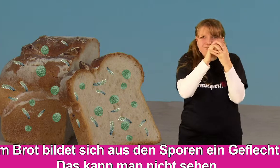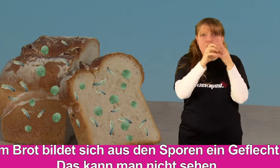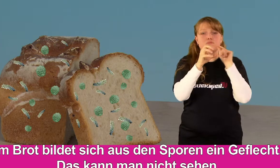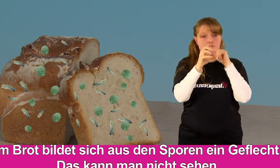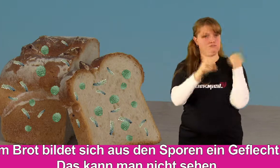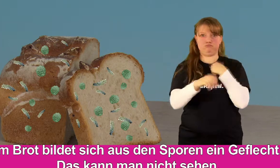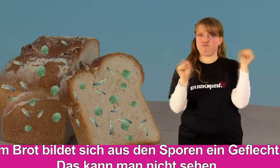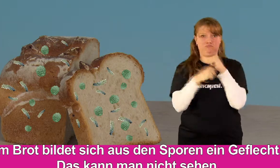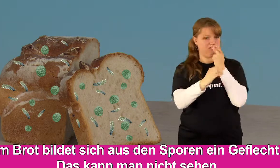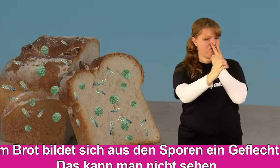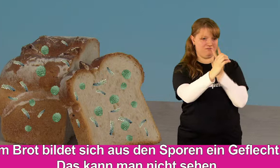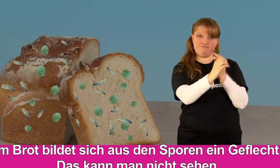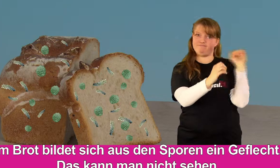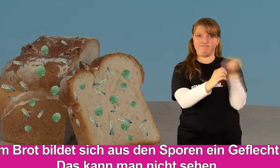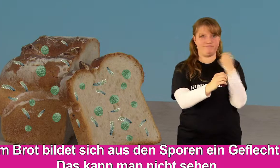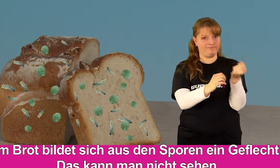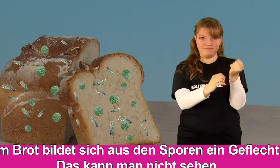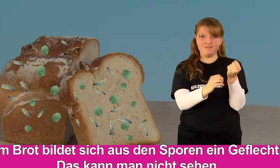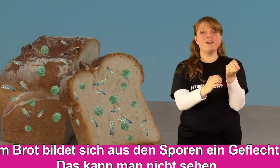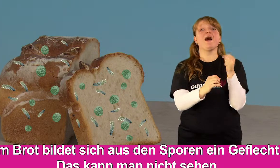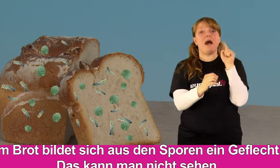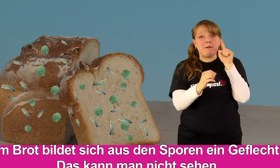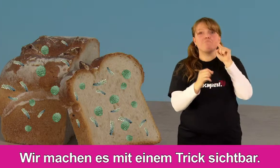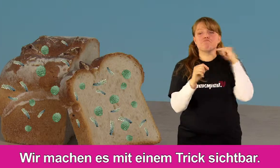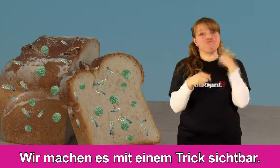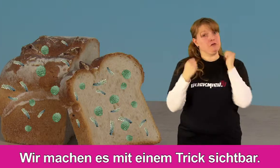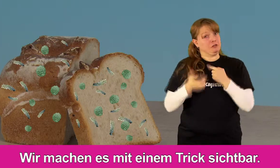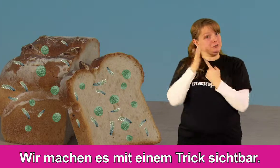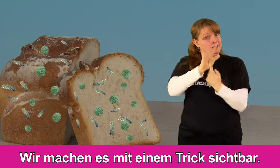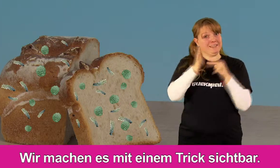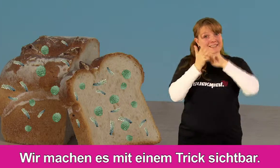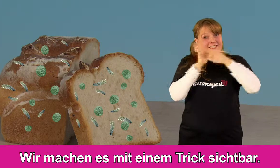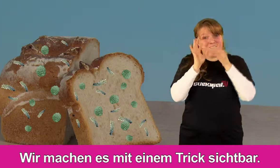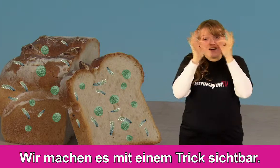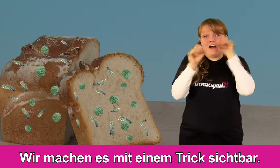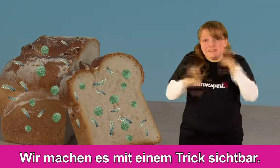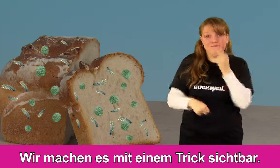Das kann man nicht sehen. Wir machen es mit einem Trick sichtbar.